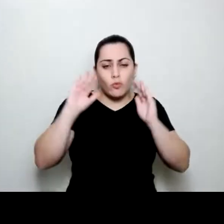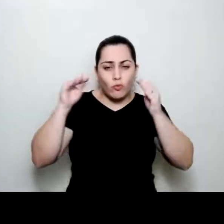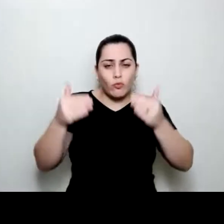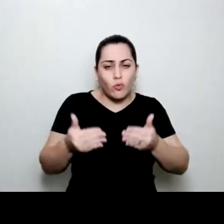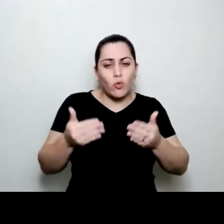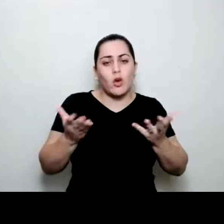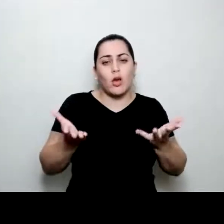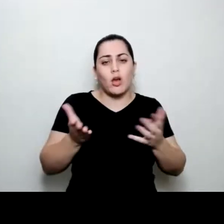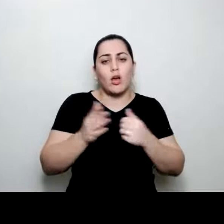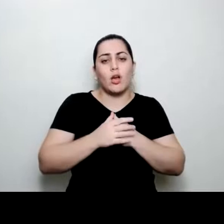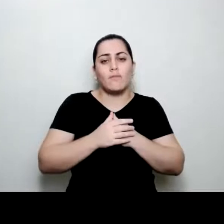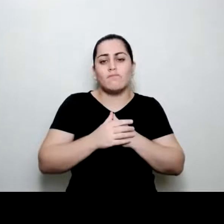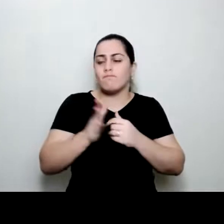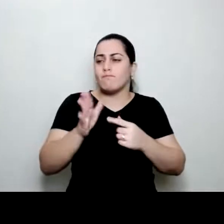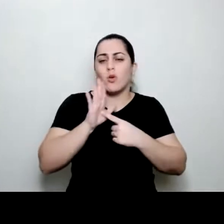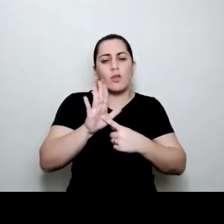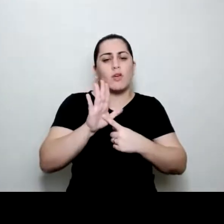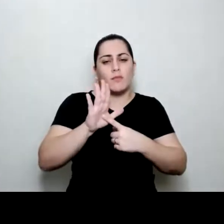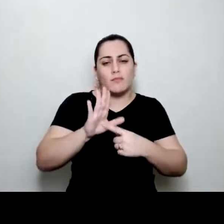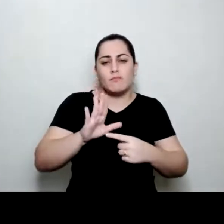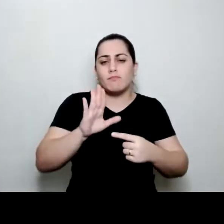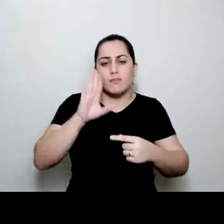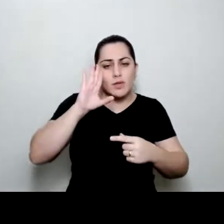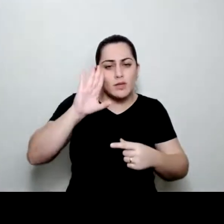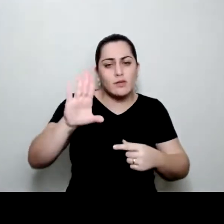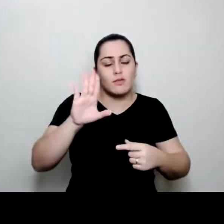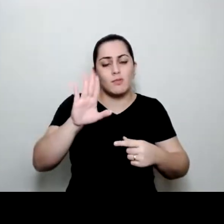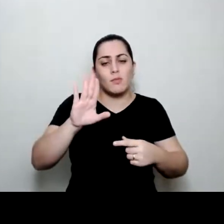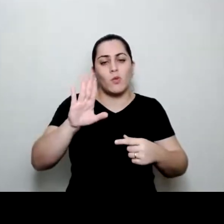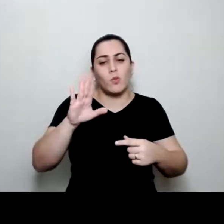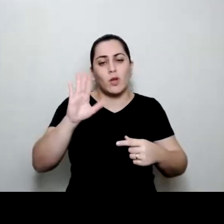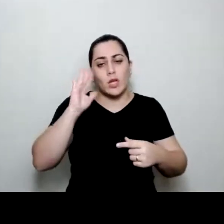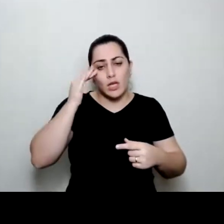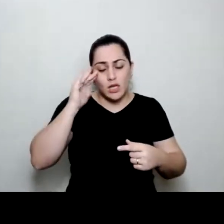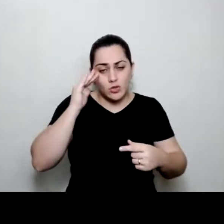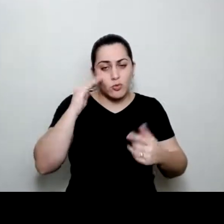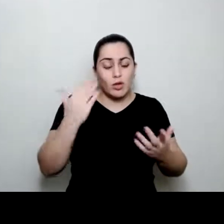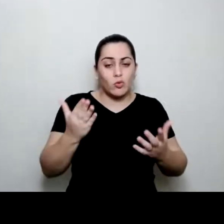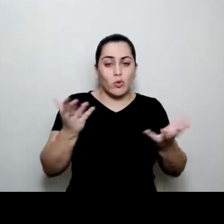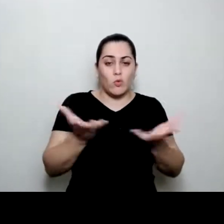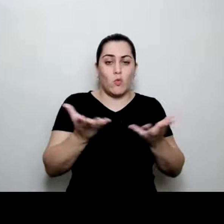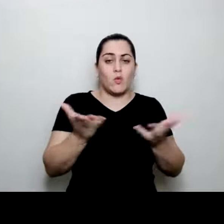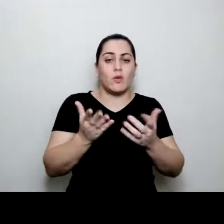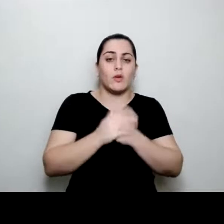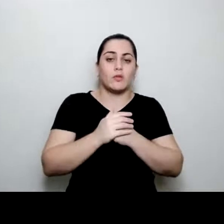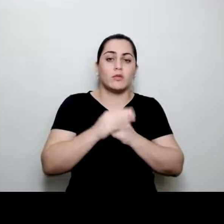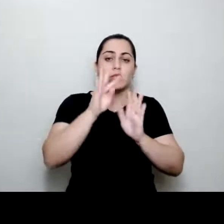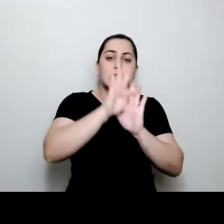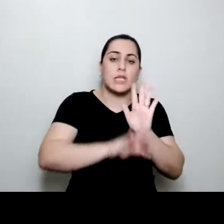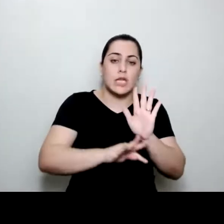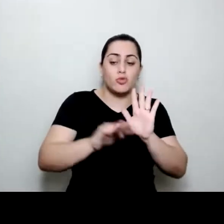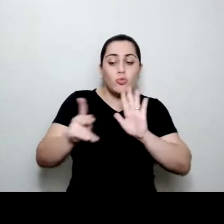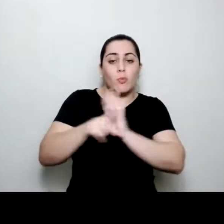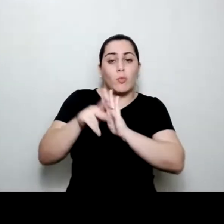e coloca como pilar indispensável para esse empreendimento os textos